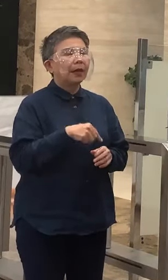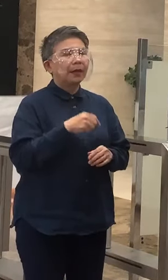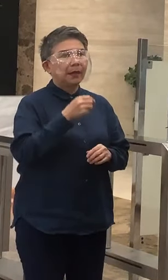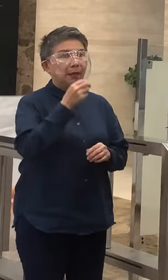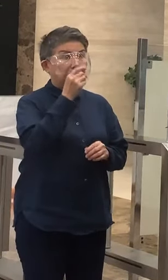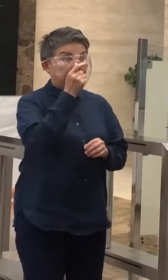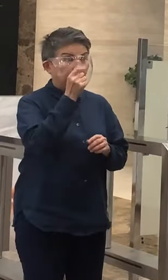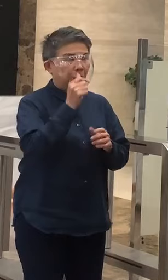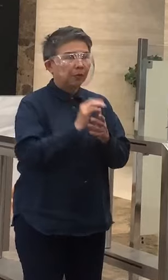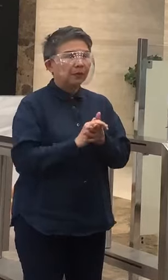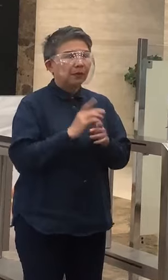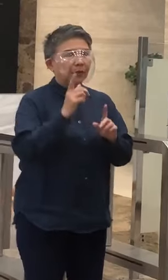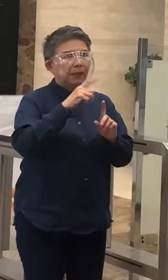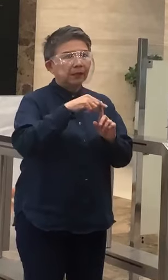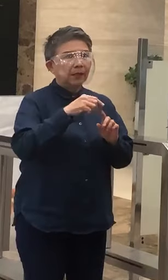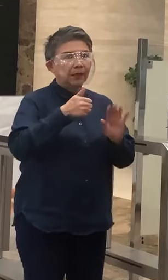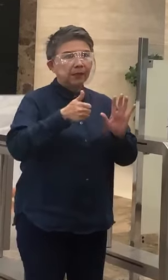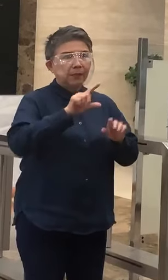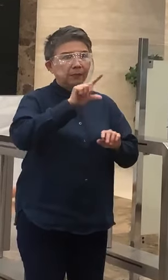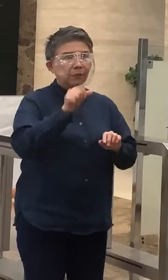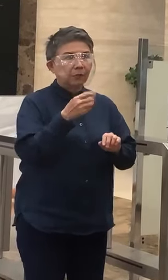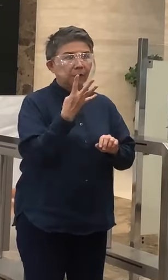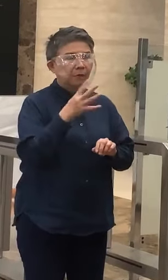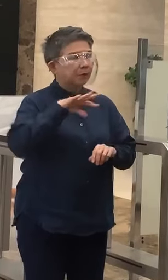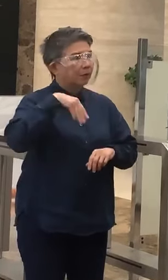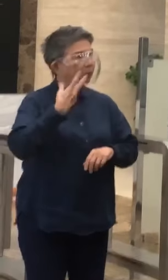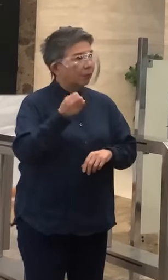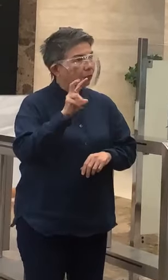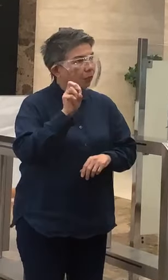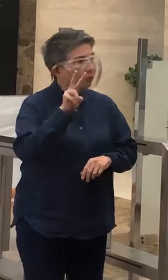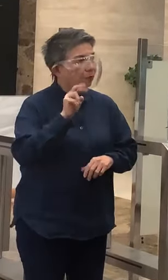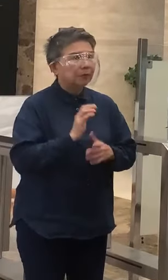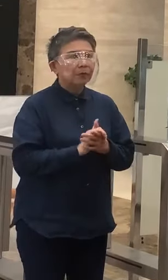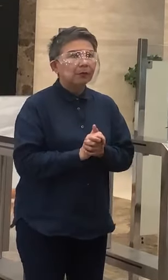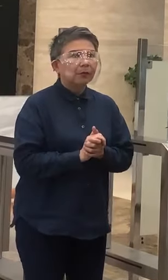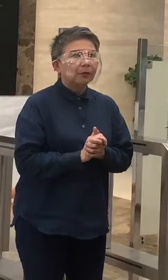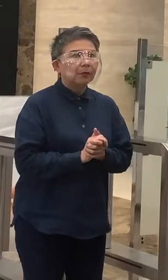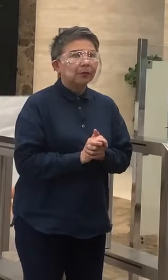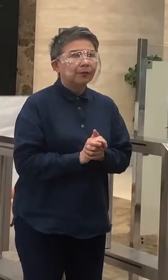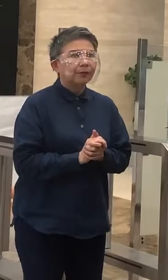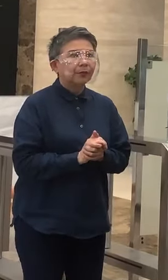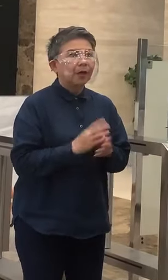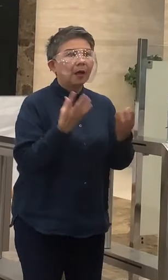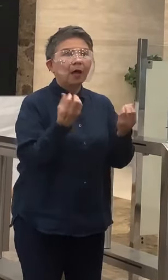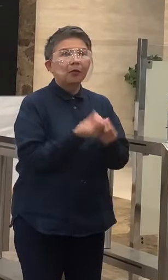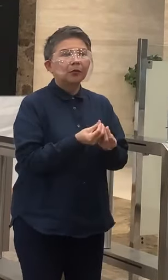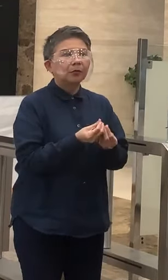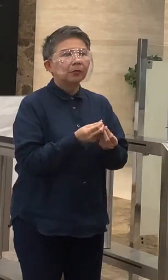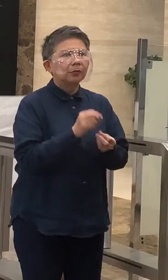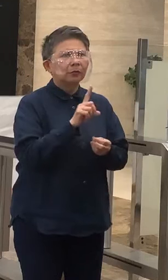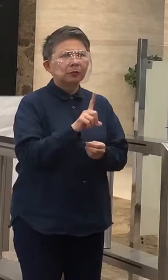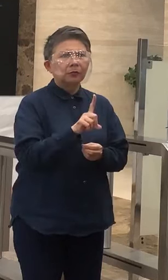Rabu tanggal 6 APR 2012 dua terbanyak